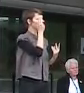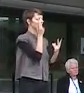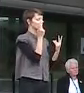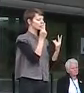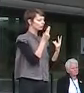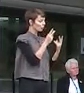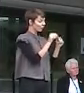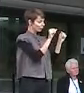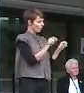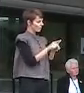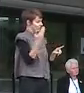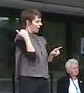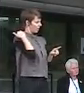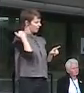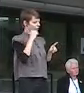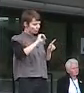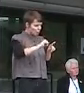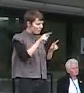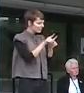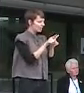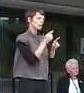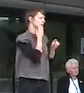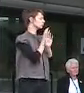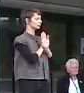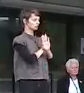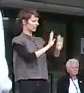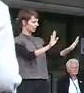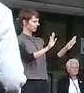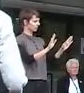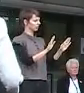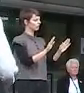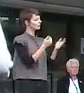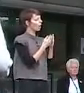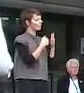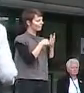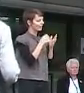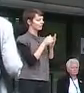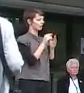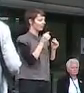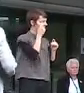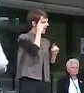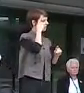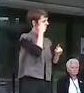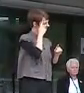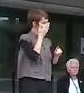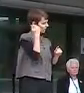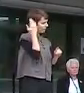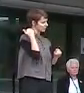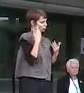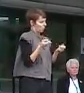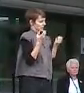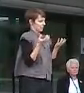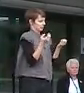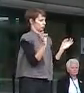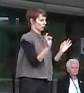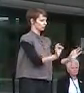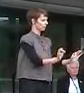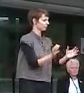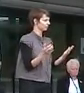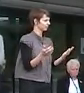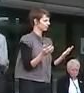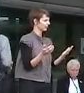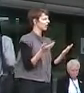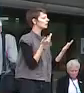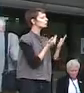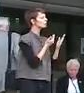vergleichbare, lebensfeindliche Ideologien und Ideen entwickeln. Beispielsweise bei der